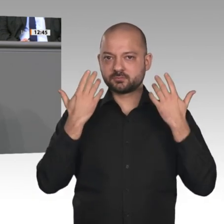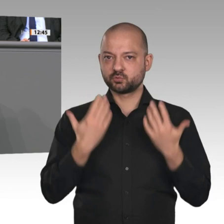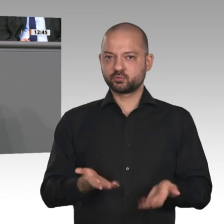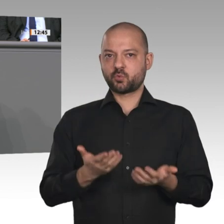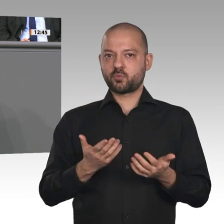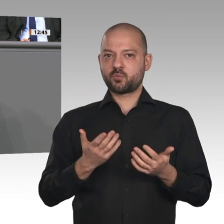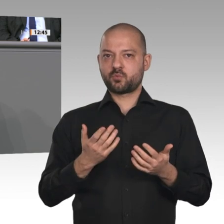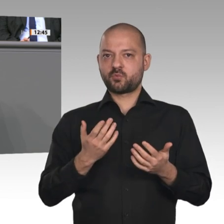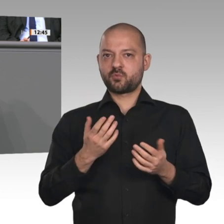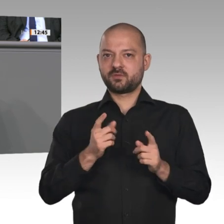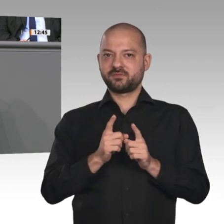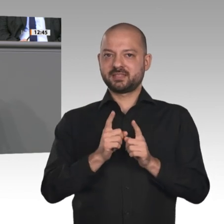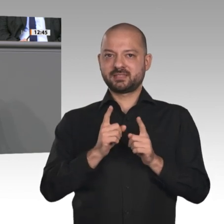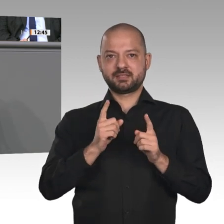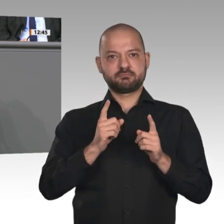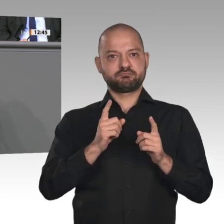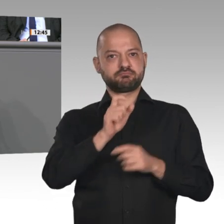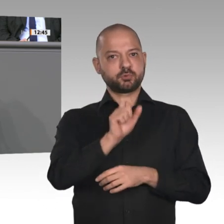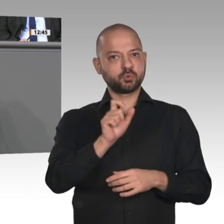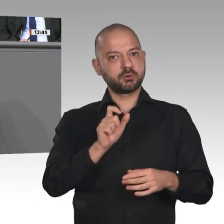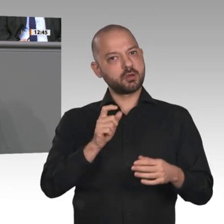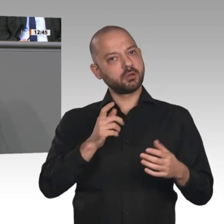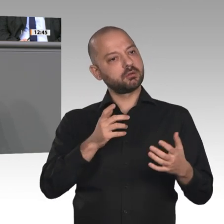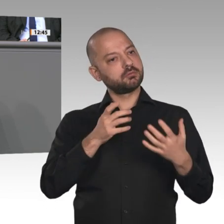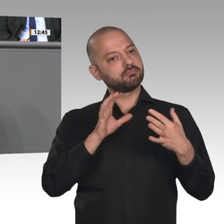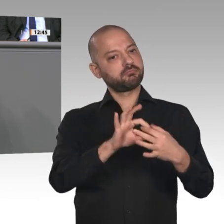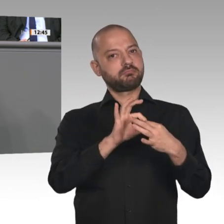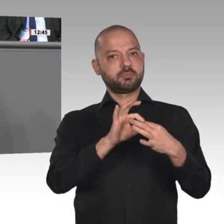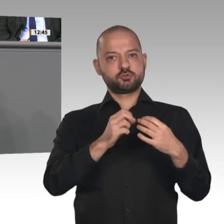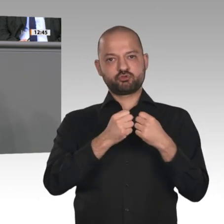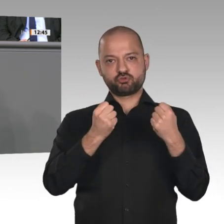Ausbürgerung bedeutet ähnlich wie der Verstoß aus der Familie den Verlust wesentlicher